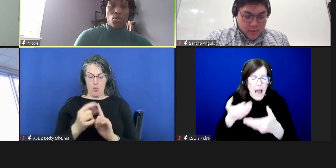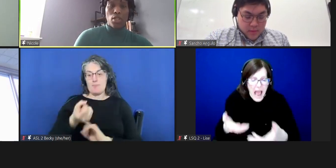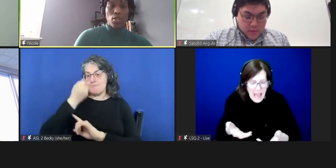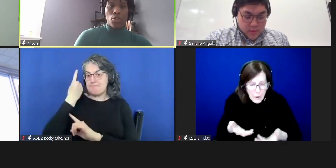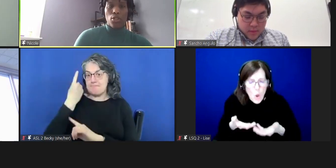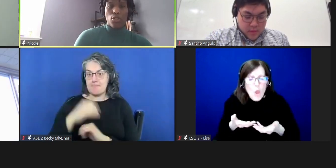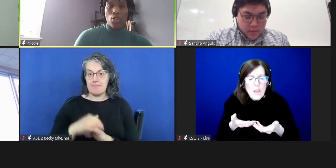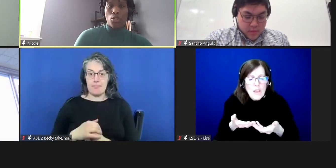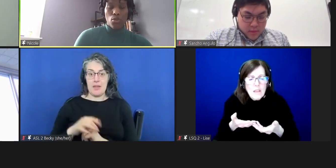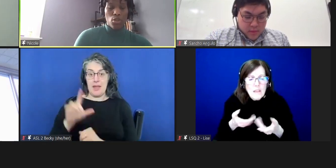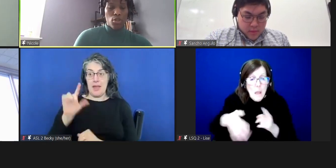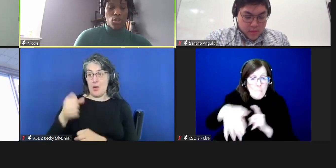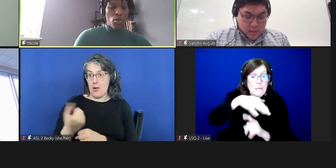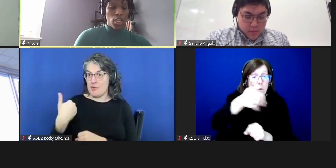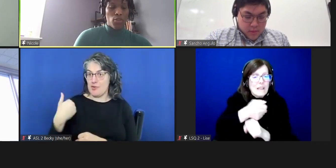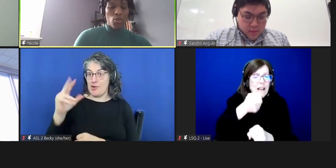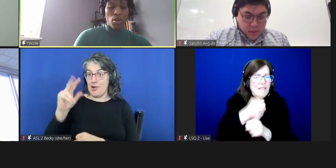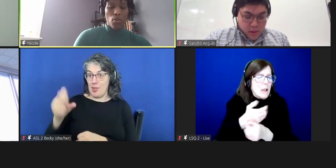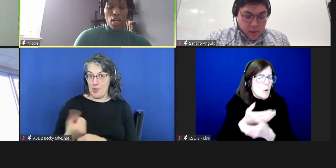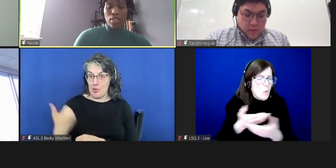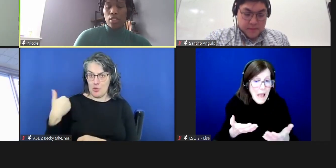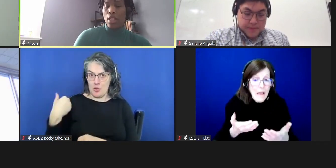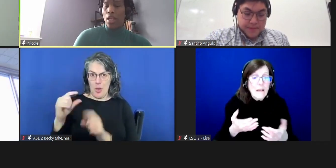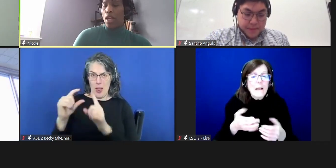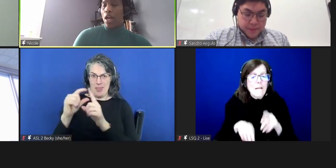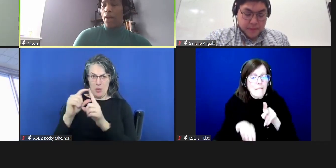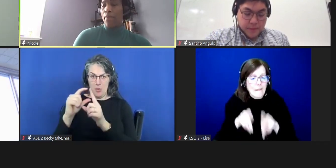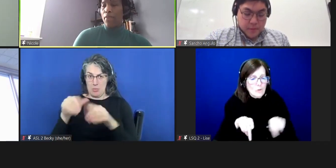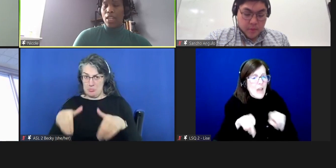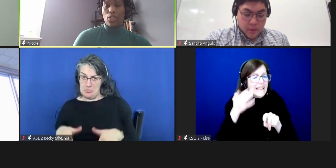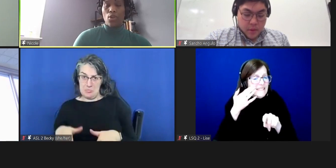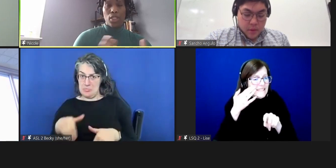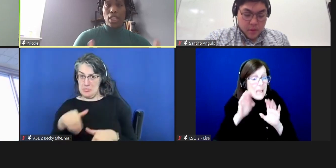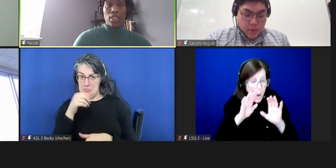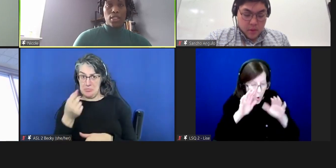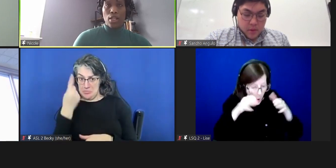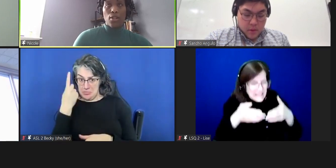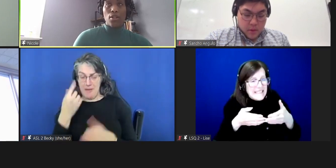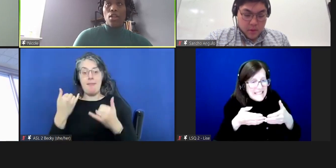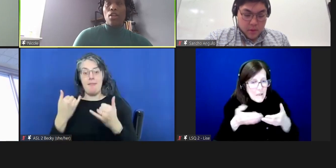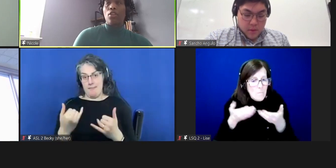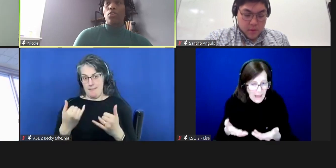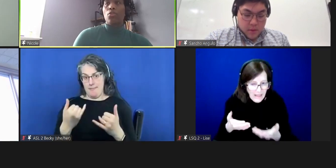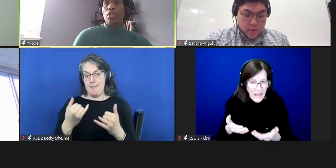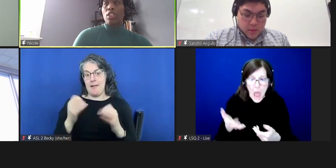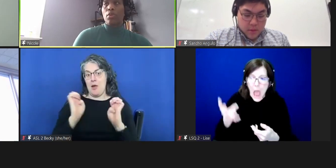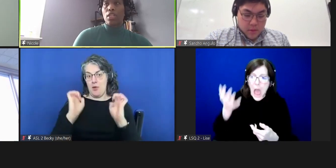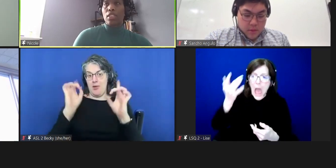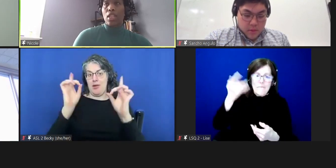Par exemple, les gens savent ce que c'est que l'autisme, alors qu'auparavant, les gens ne savaient tout simplement pas.